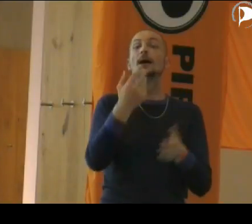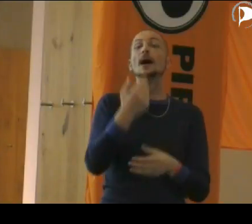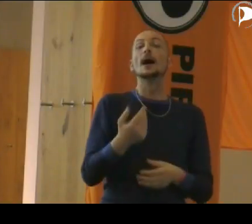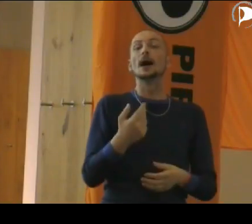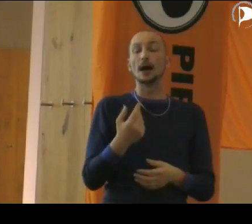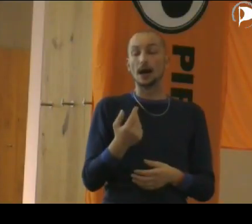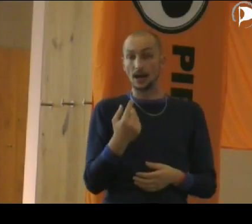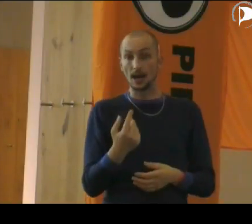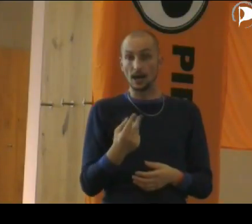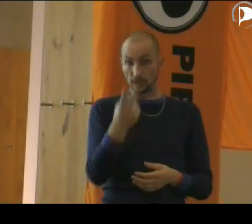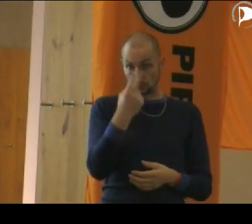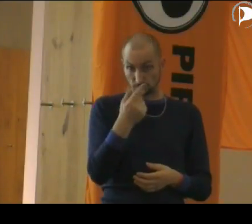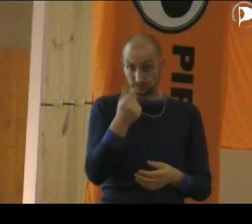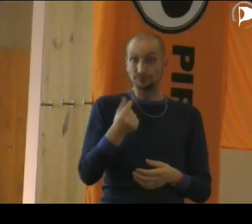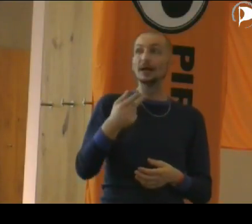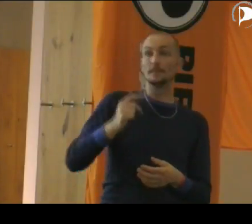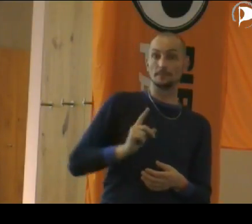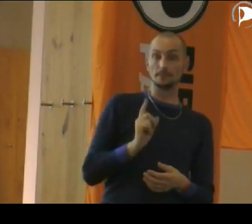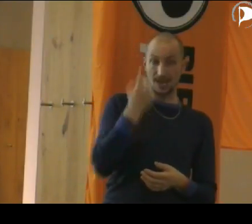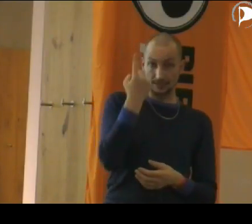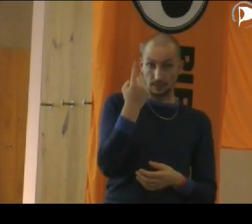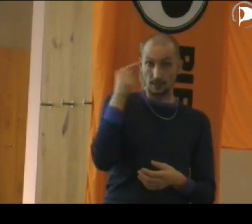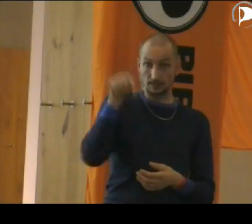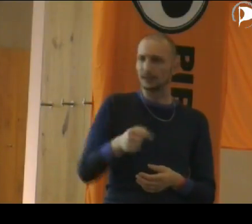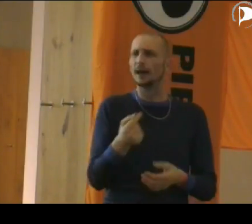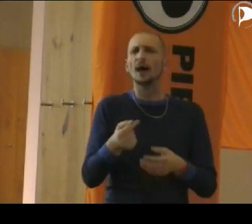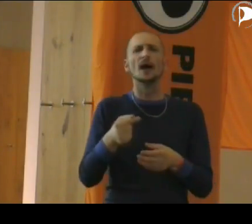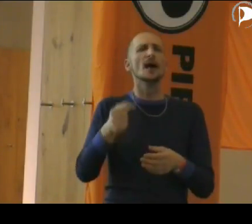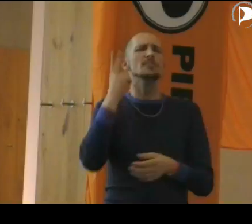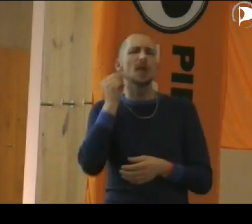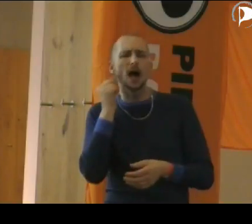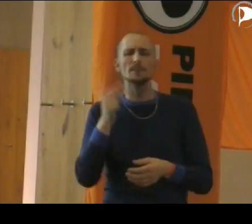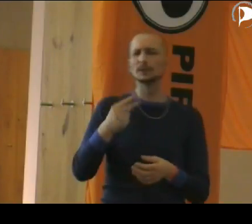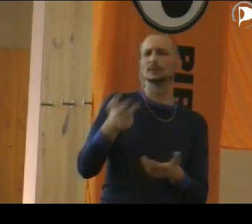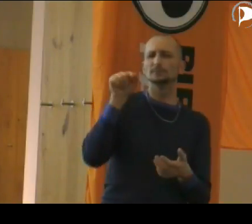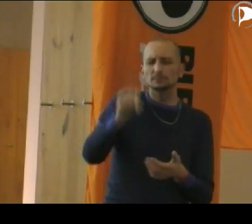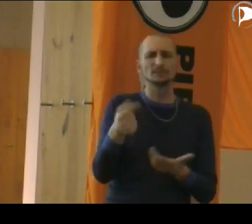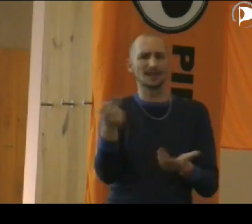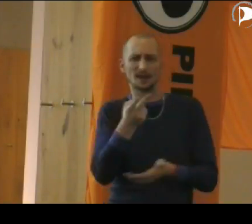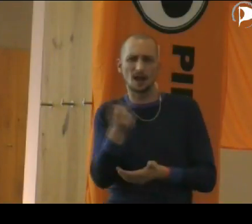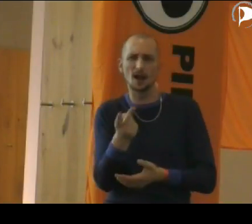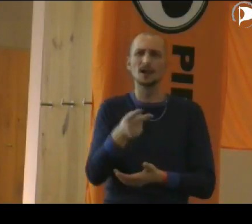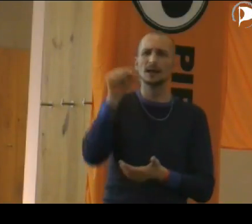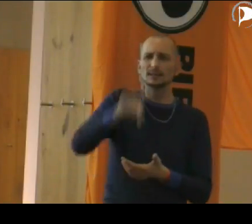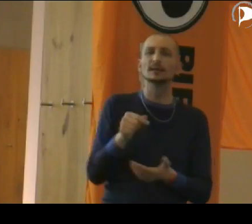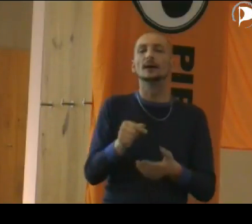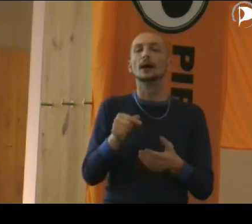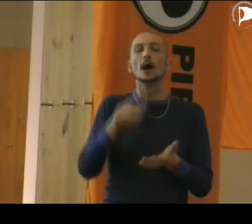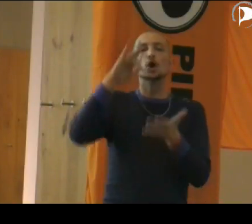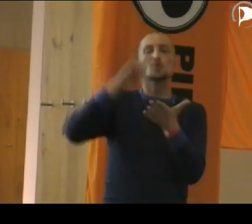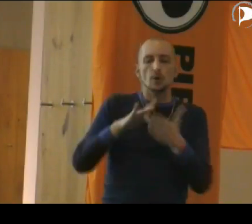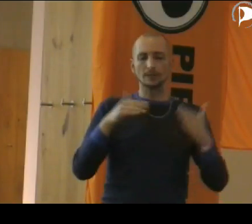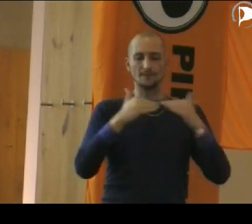ist es egal die kunst wie der künftige schatzmeister heißt wichtig ist dass der schatzmeister die grundlagen der buchführung kann